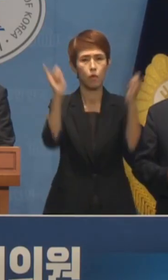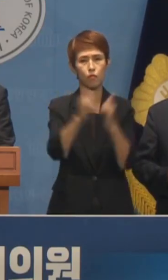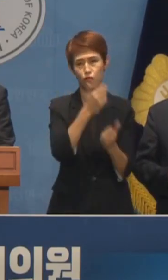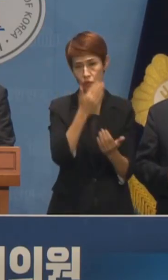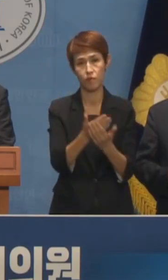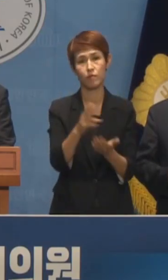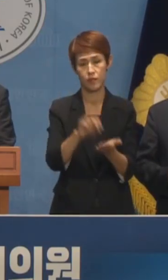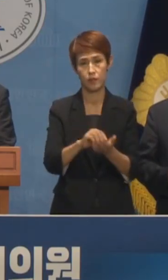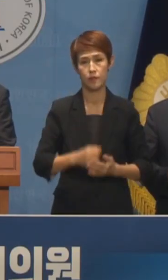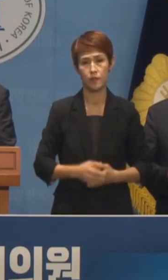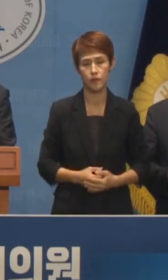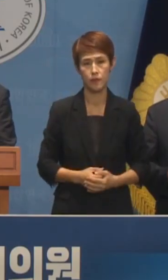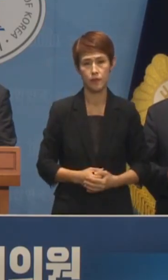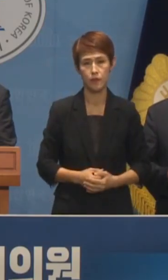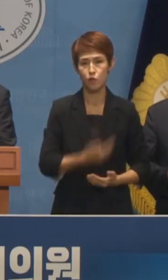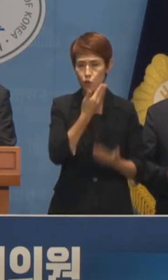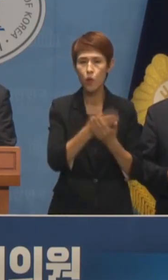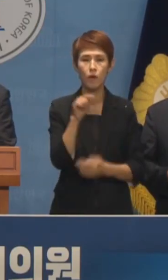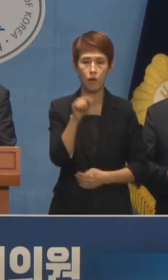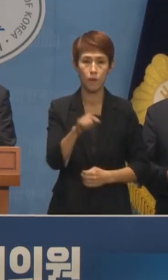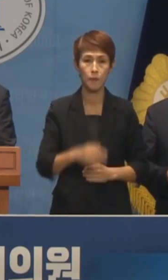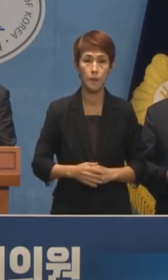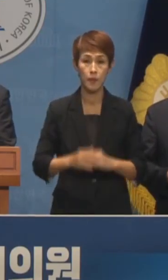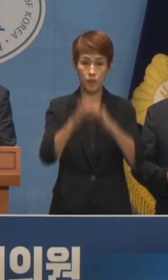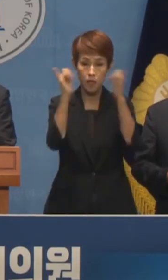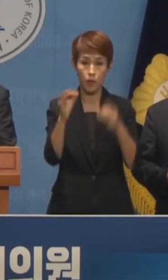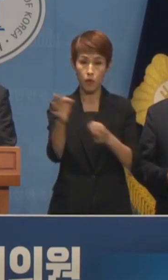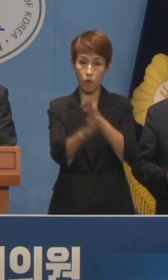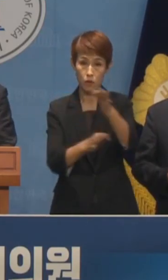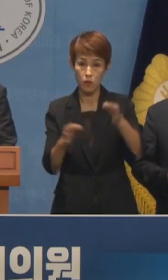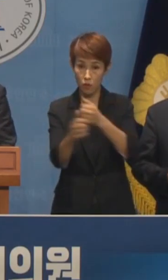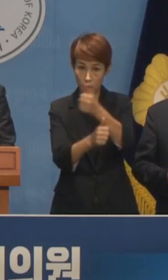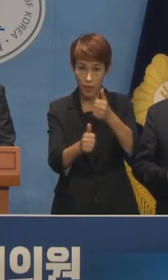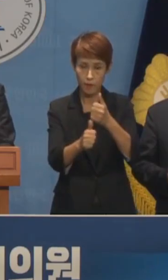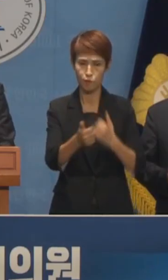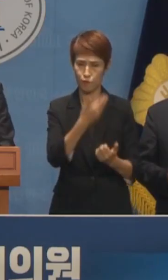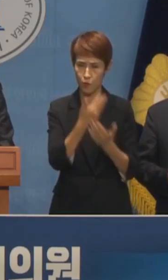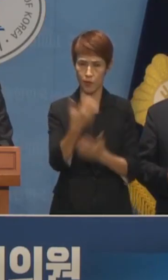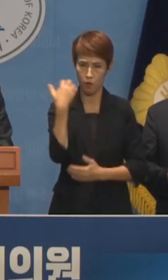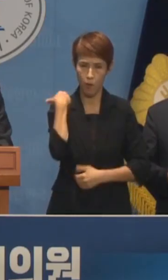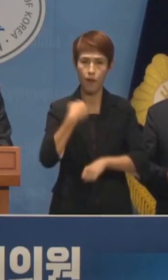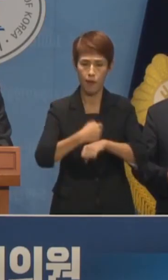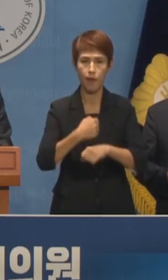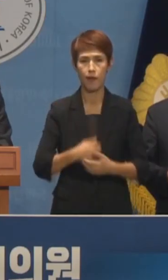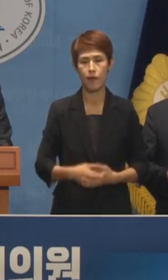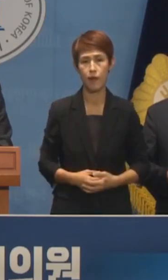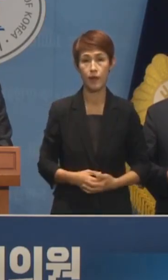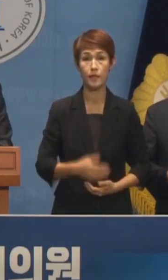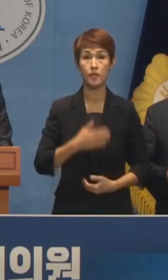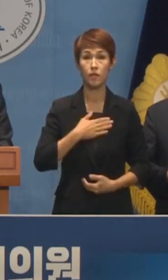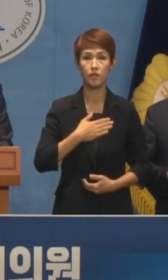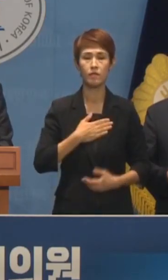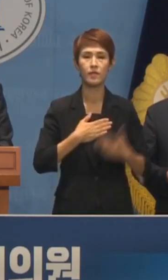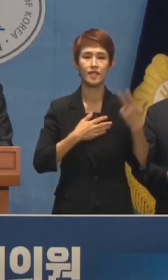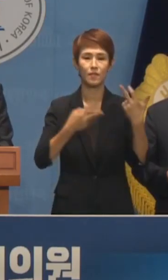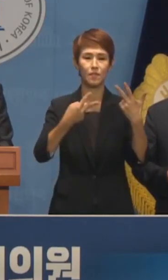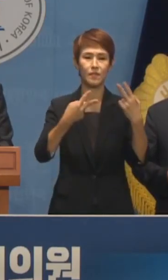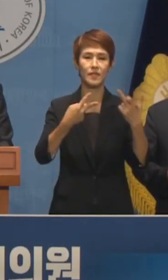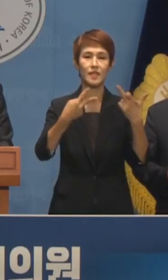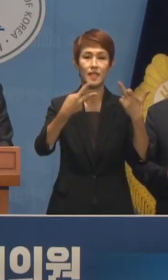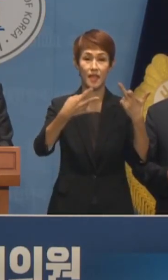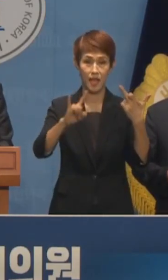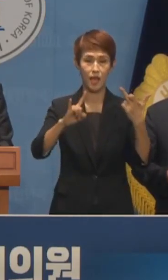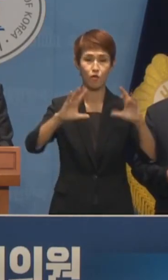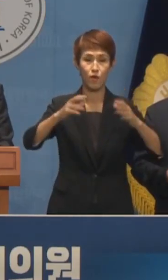그 가운데 중심적인 역할을 하게 될 것입니다. 저는 17대 국회의원으로 정치를